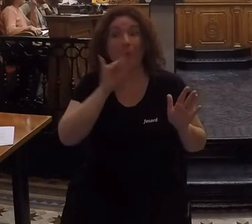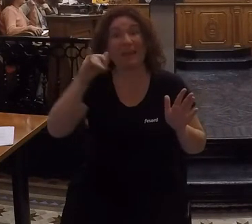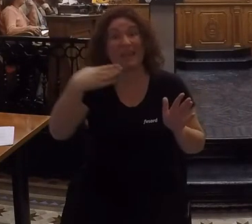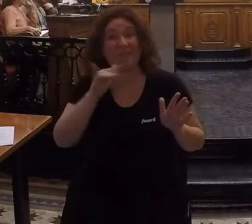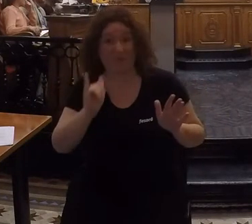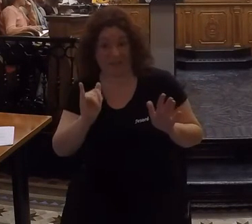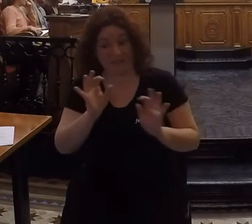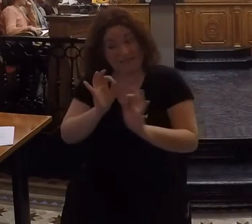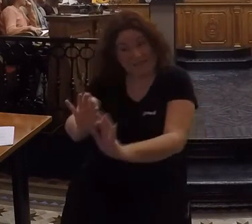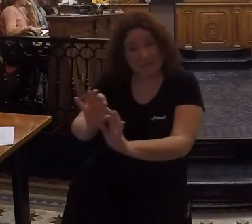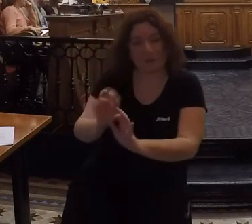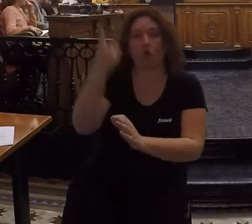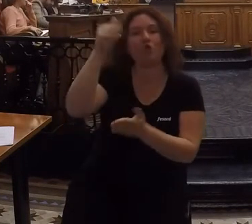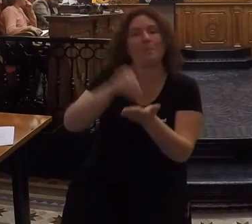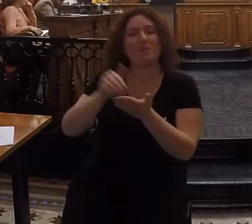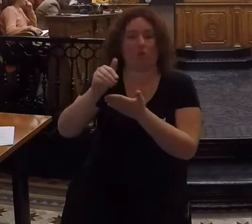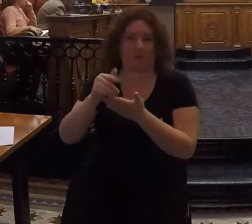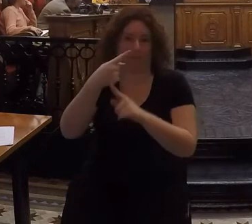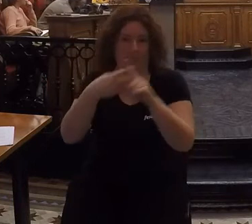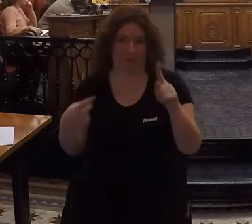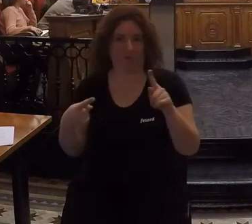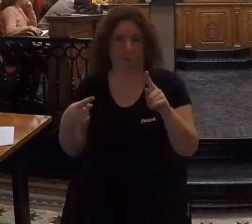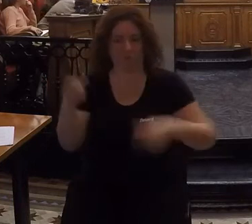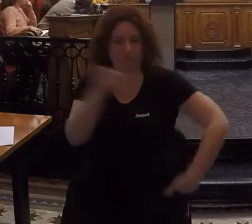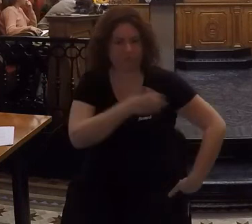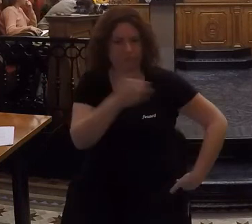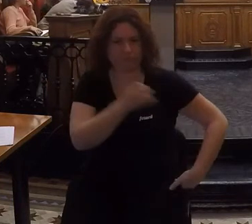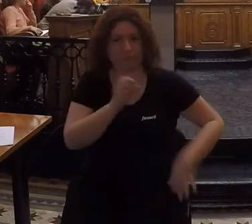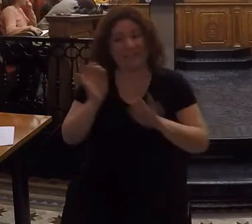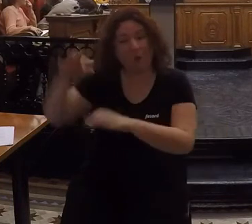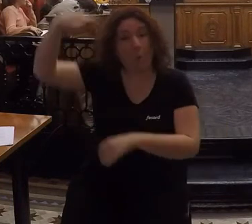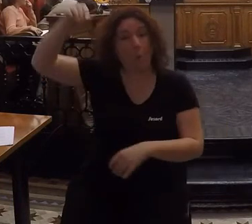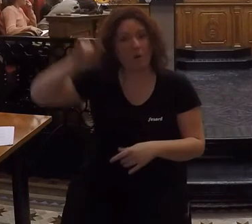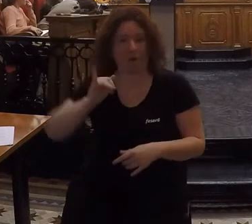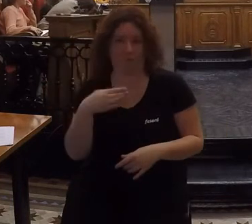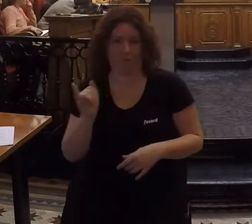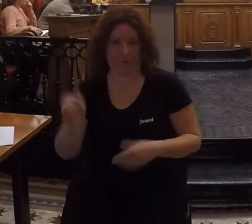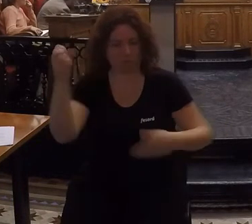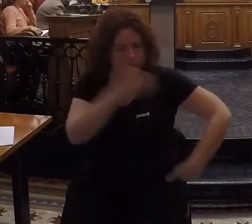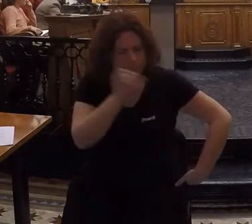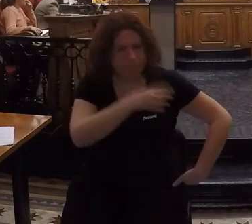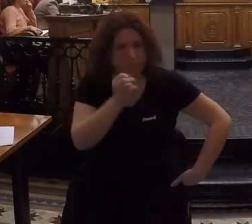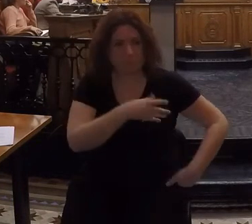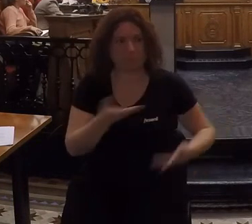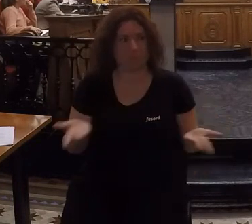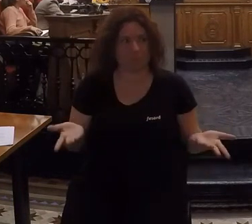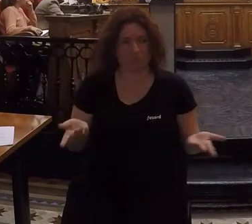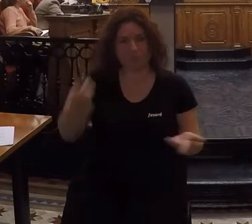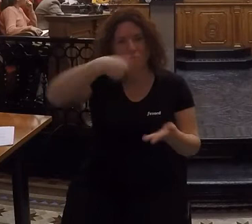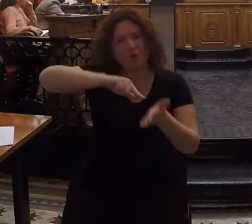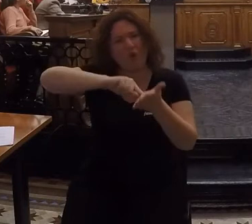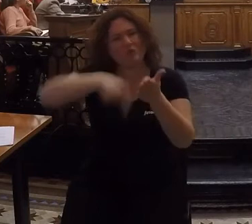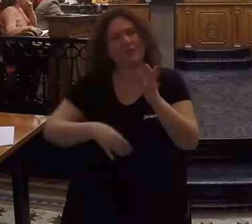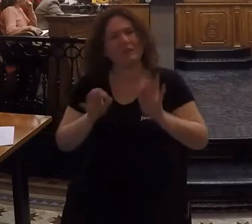pasado. No podemos tampoco estar de acuerdo con la subida desmesurada en la contratación de personal de confianza. Son